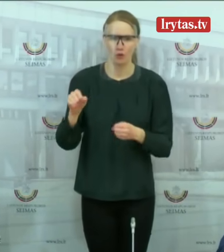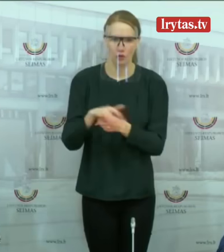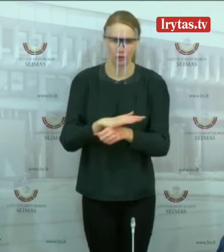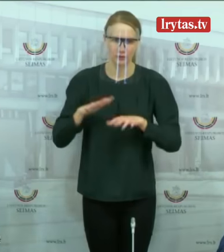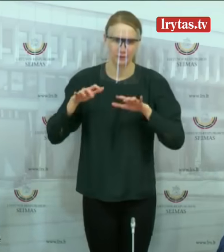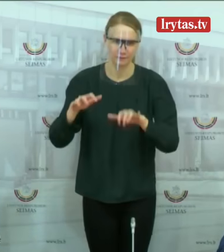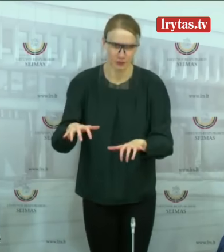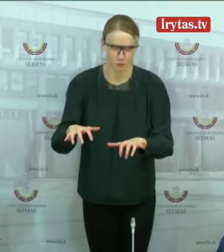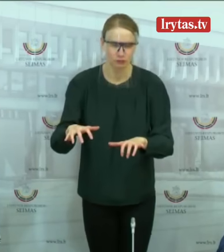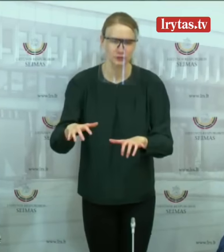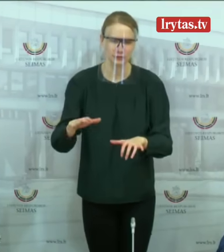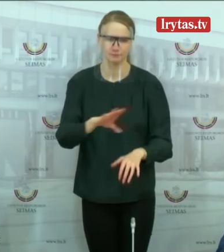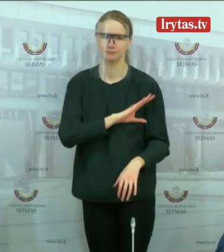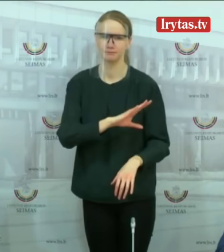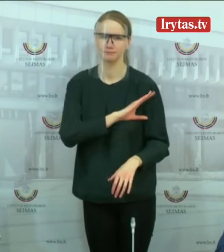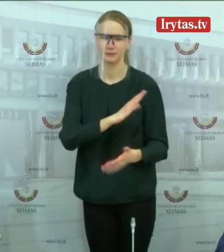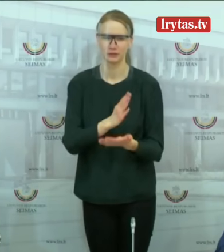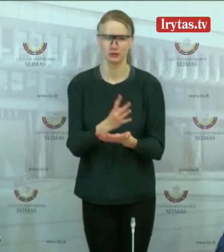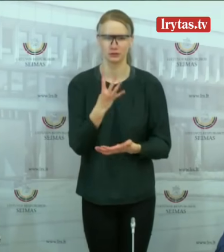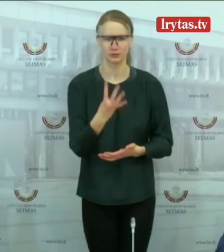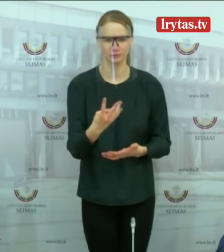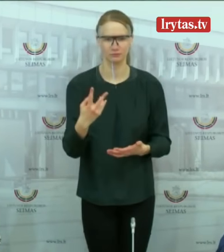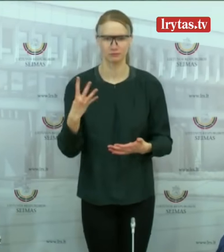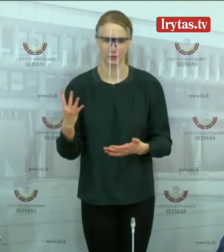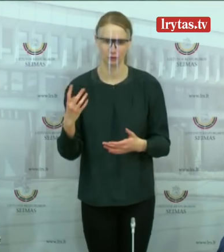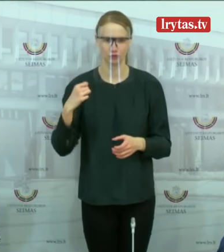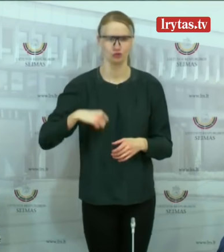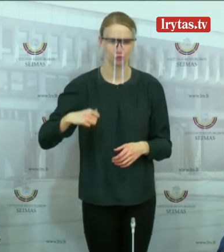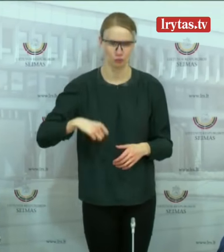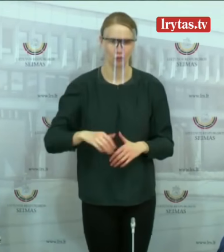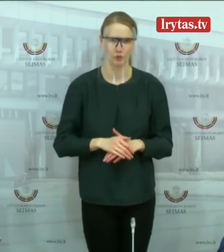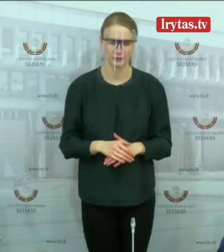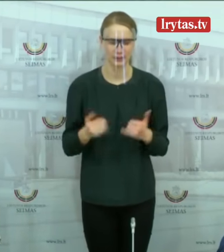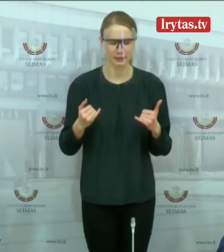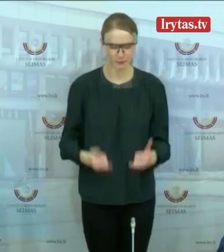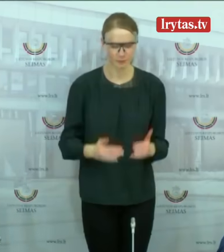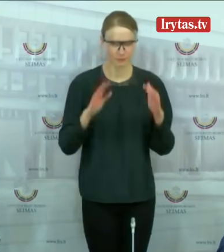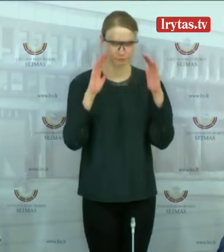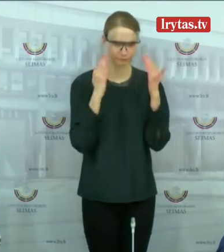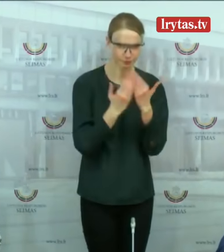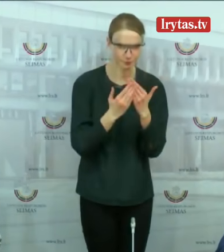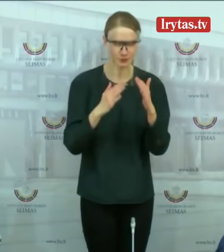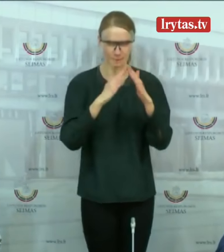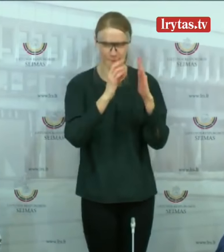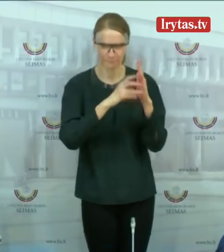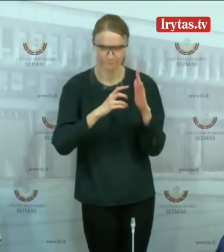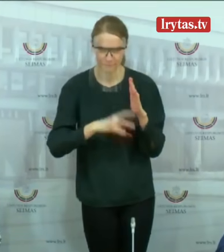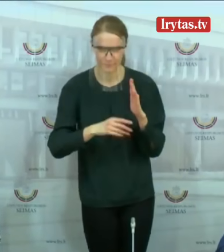dėja yra 44. Ir izoliacijoje šiuo metu yra 601